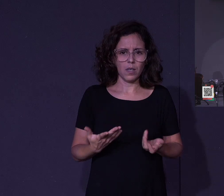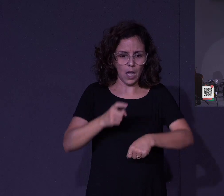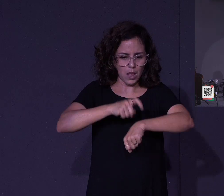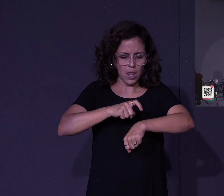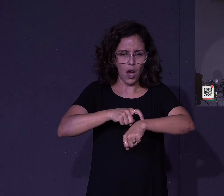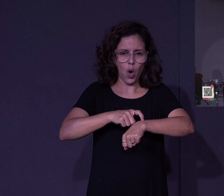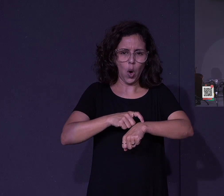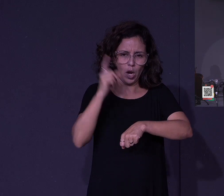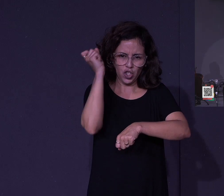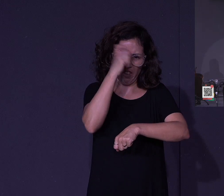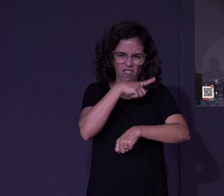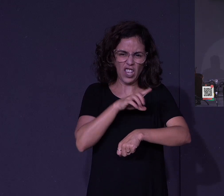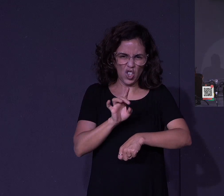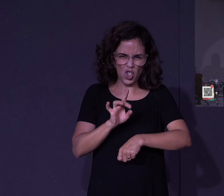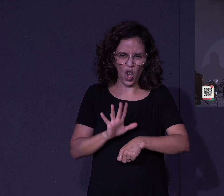angústia.